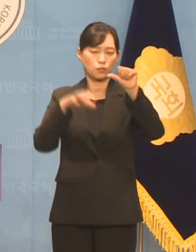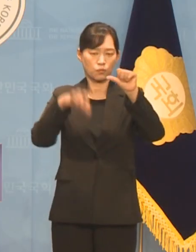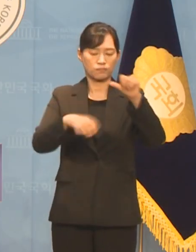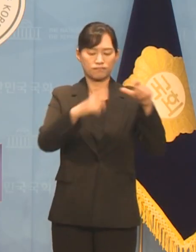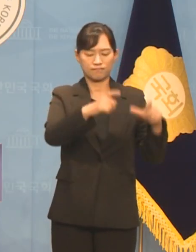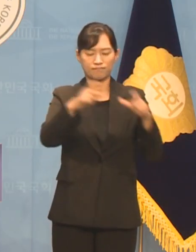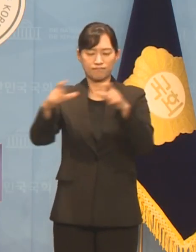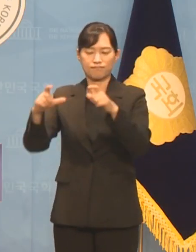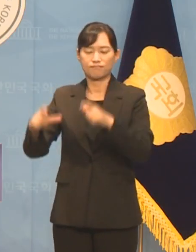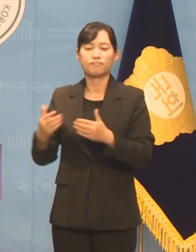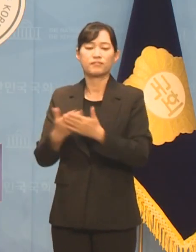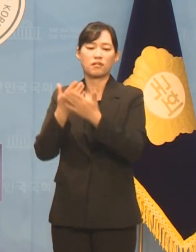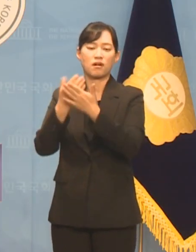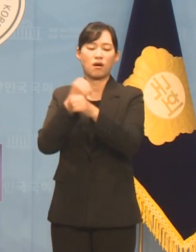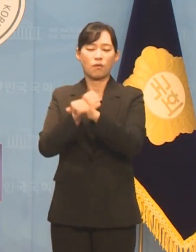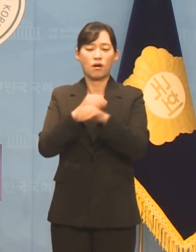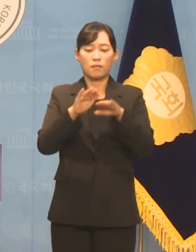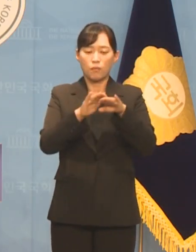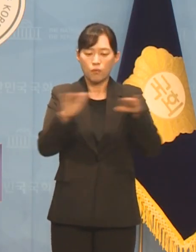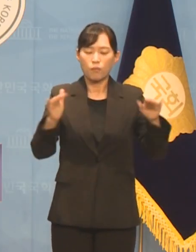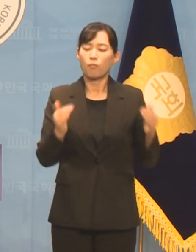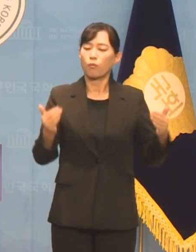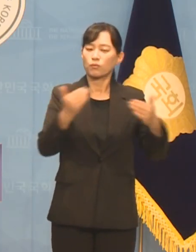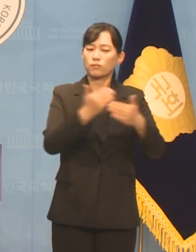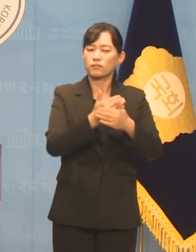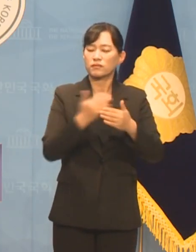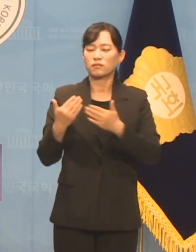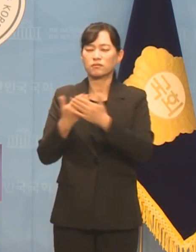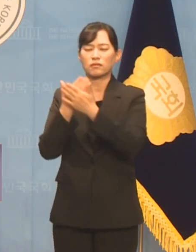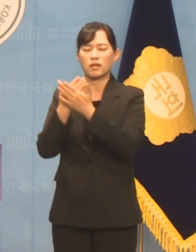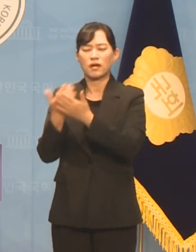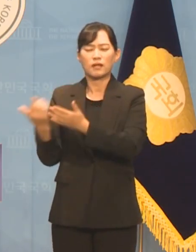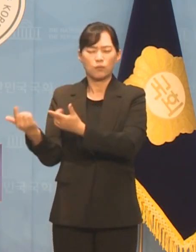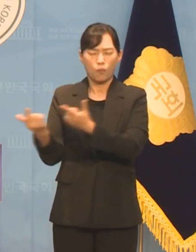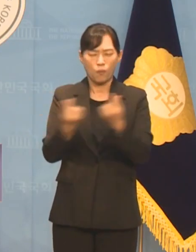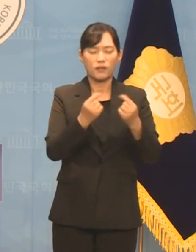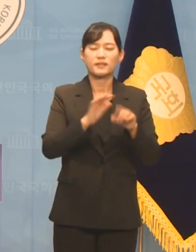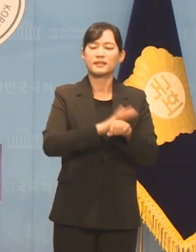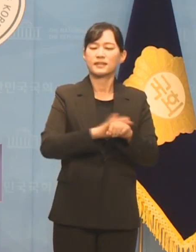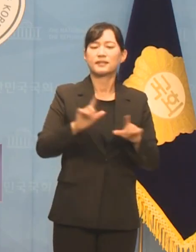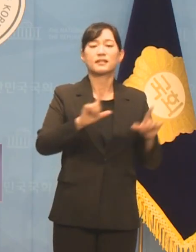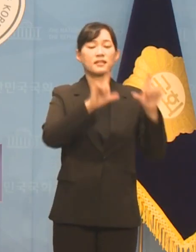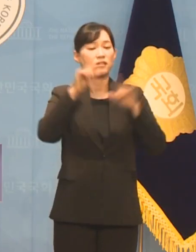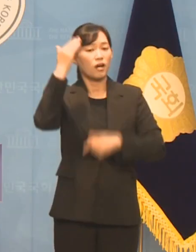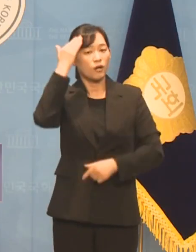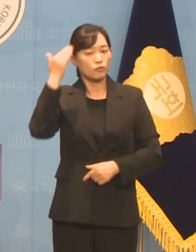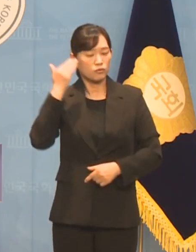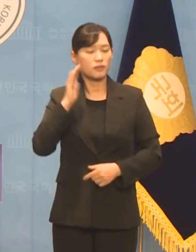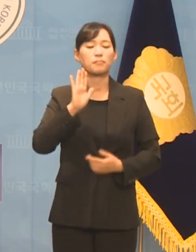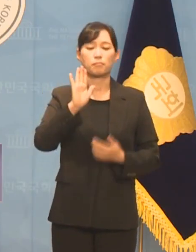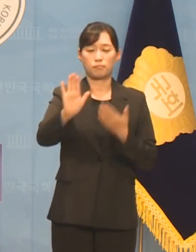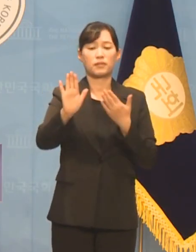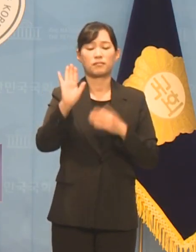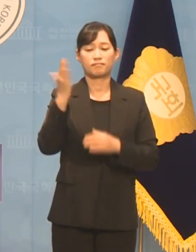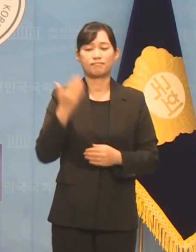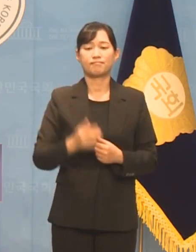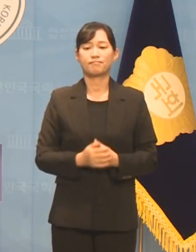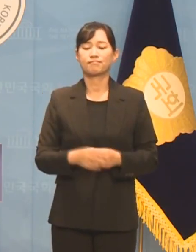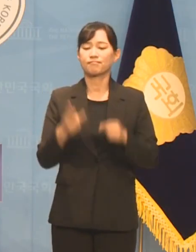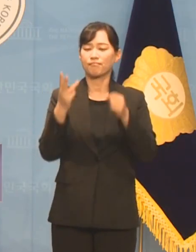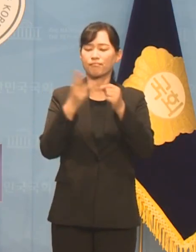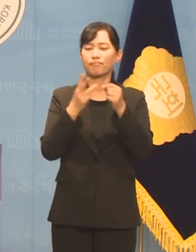완성하겠습니다. 균형발전과 포용적 성장으로 골고루 잘 사는 대한민국이 우리의 미래가 될 것입니다.